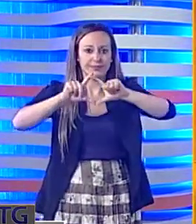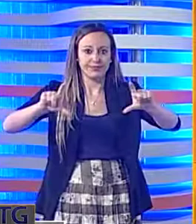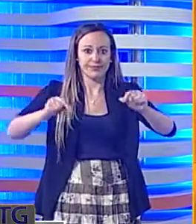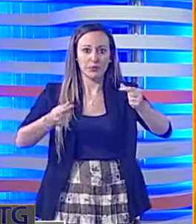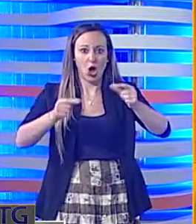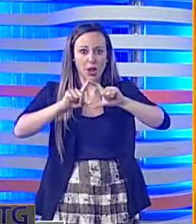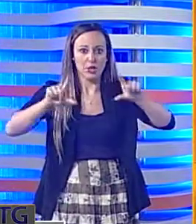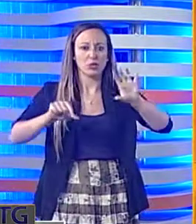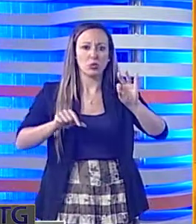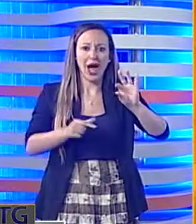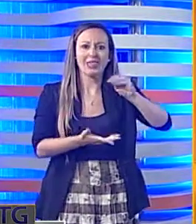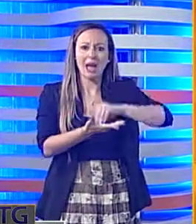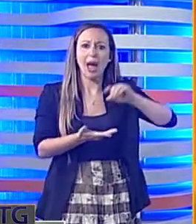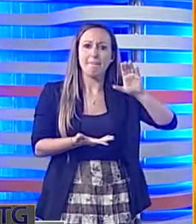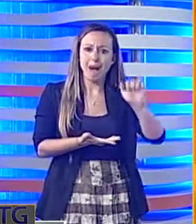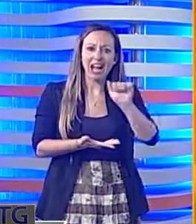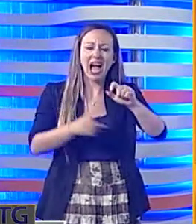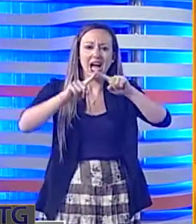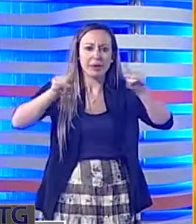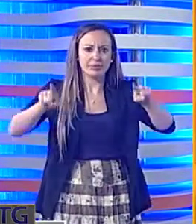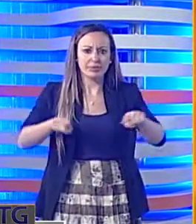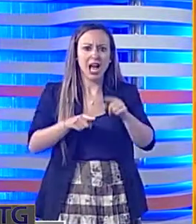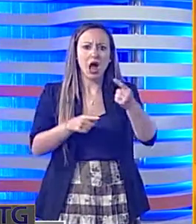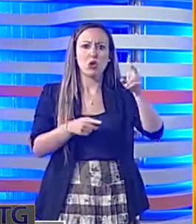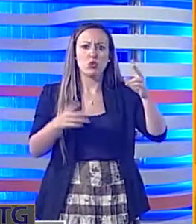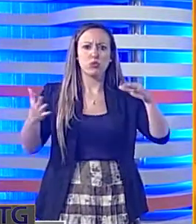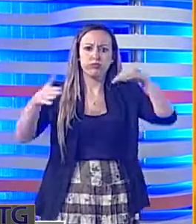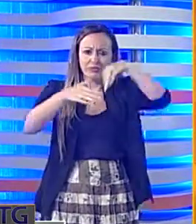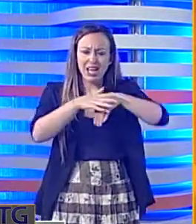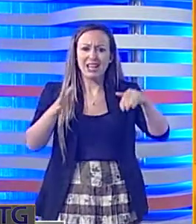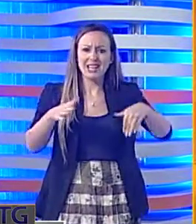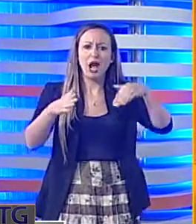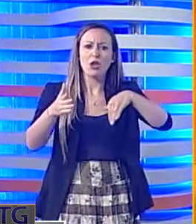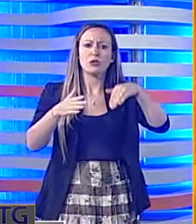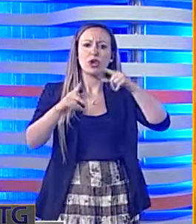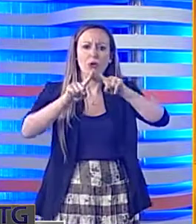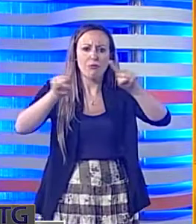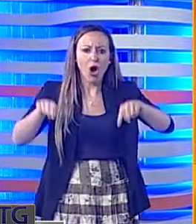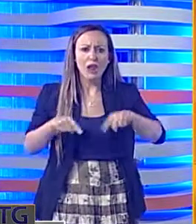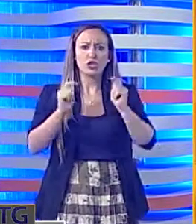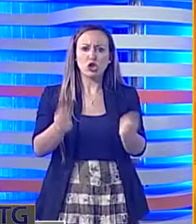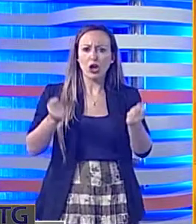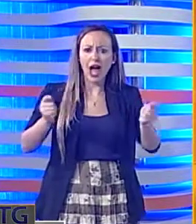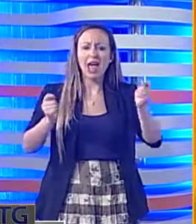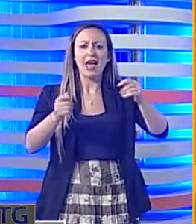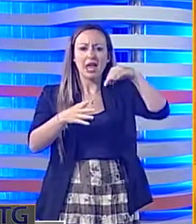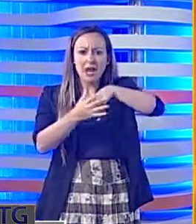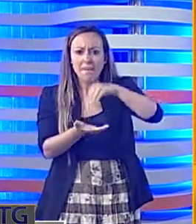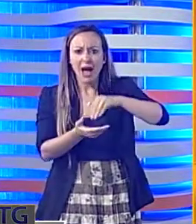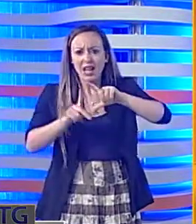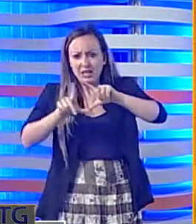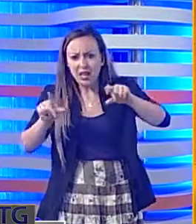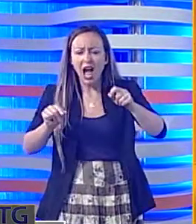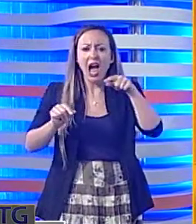banconote false. Le banconote da 50 euro l'una erano in due trolley, avvolte in fogli di